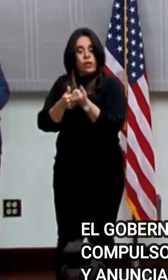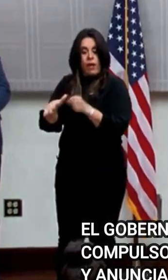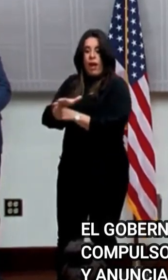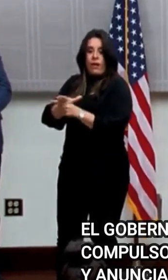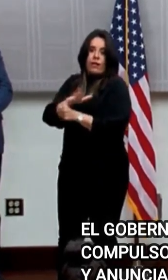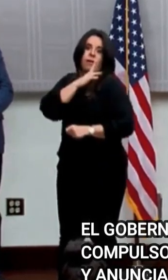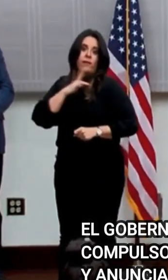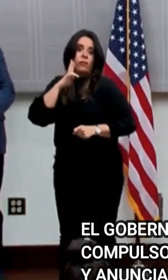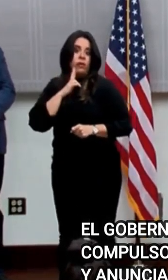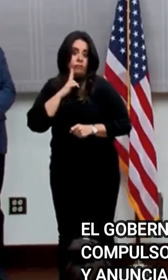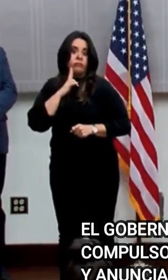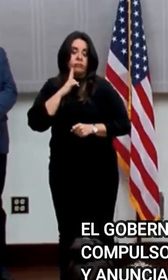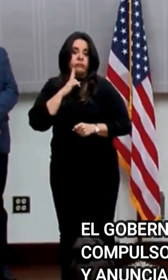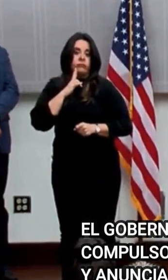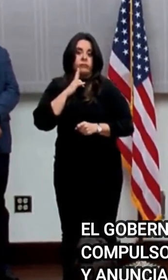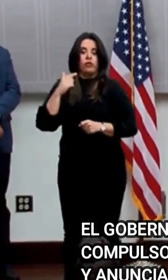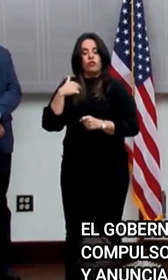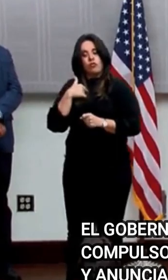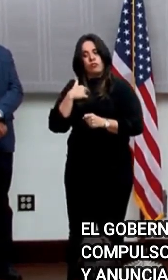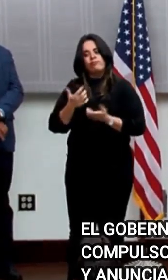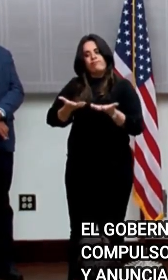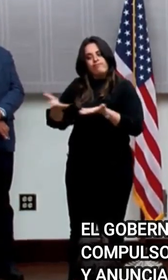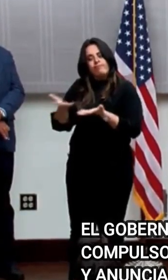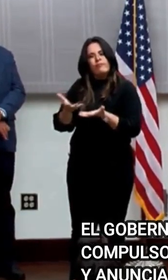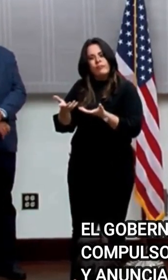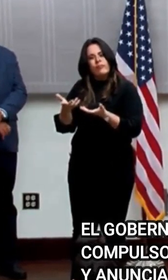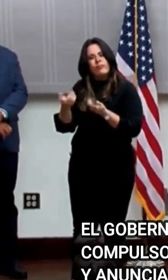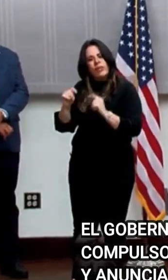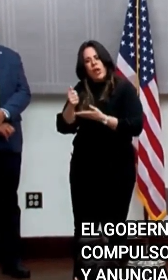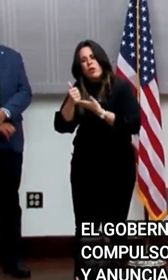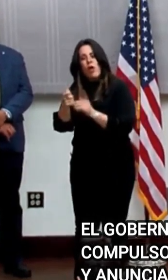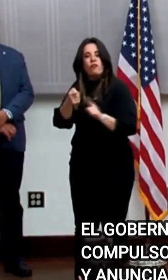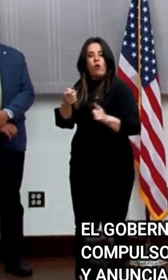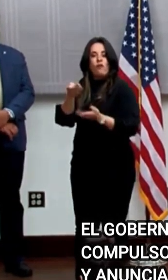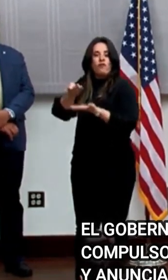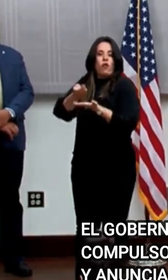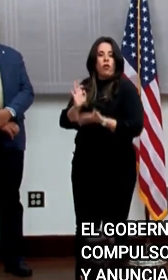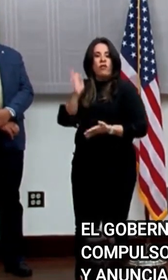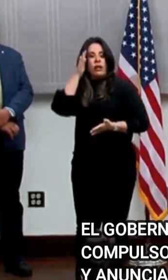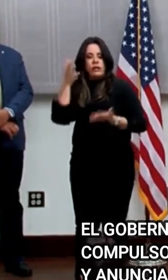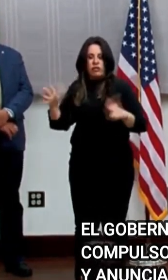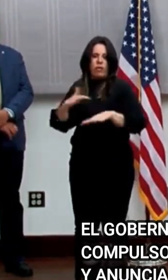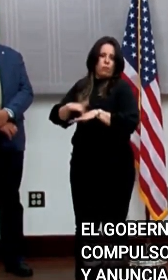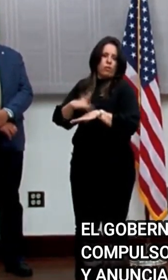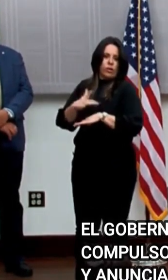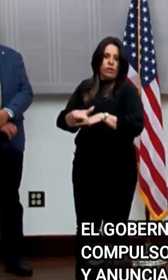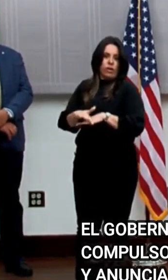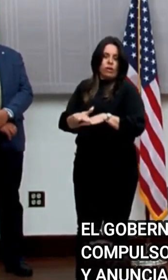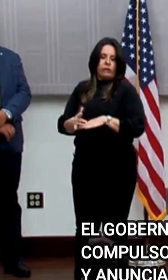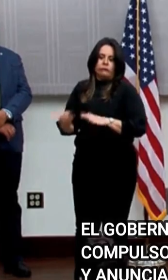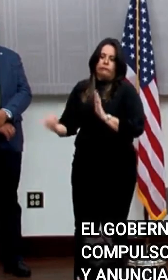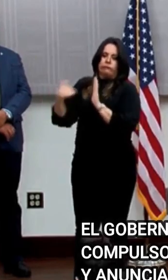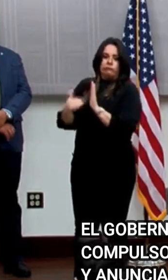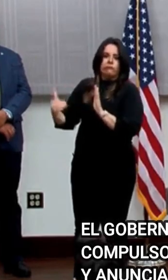contra el cob y 19 y hasta el 7 de octubre para recibir de la segunda dosis el mandatario sostuvo que se mantendrán las mismas